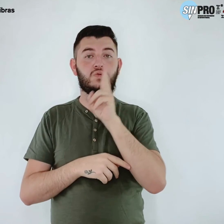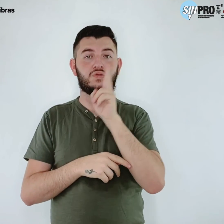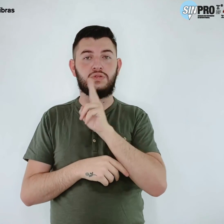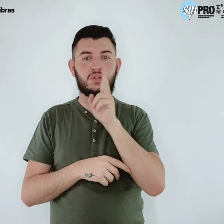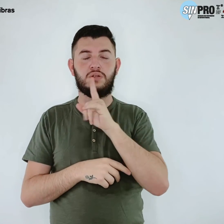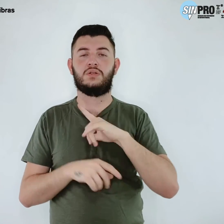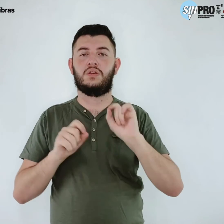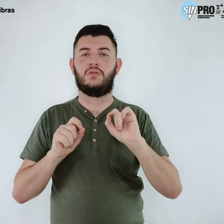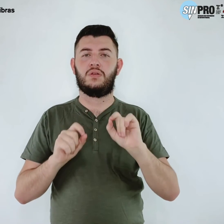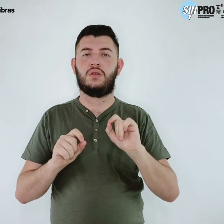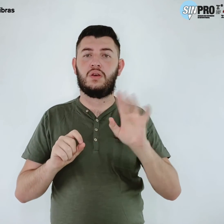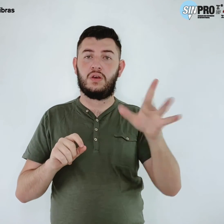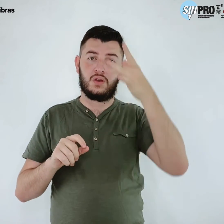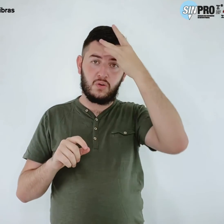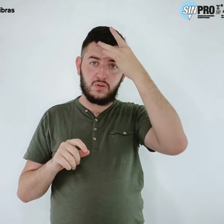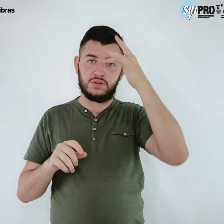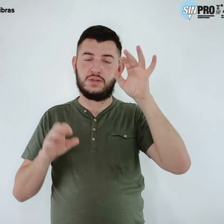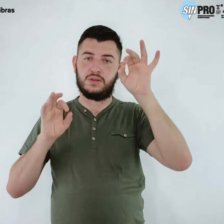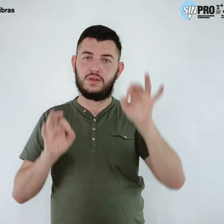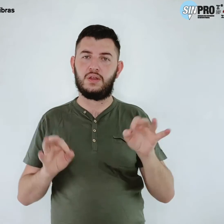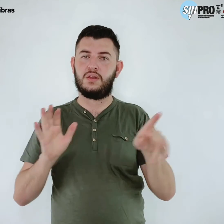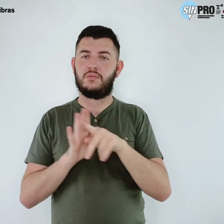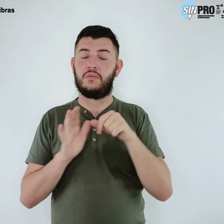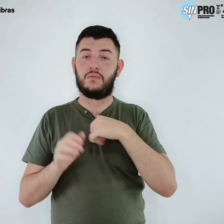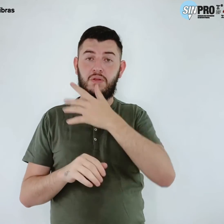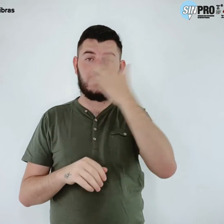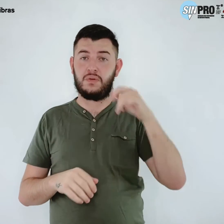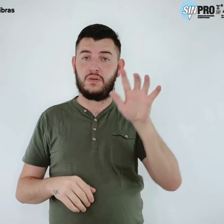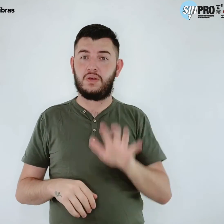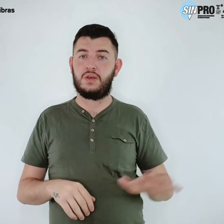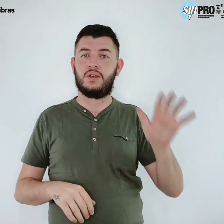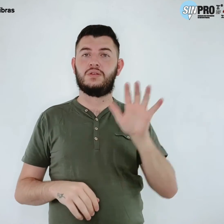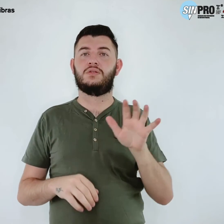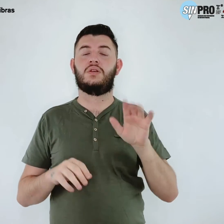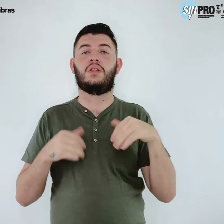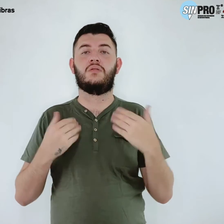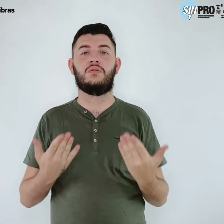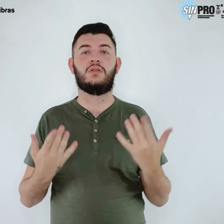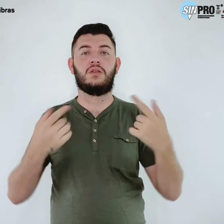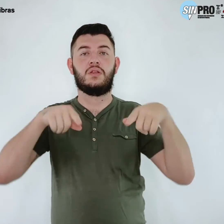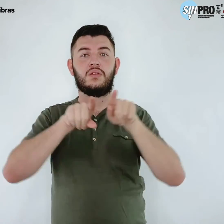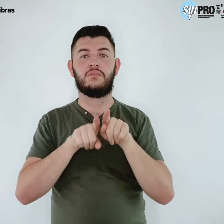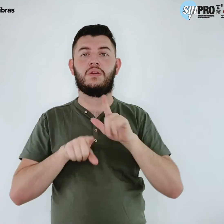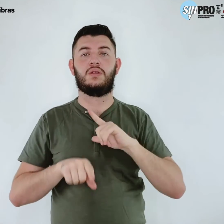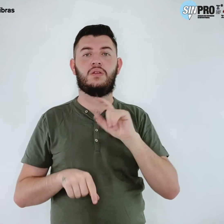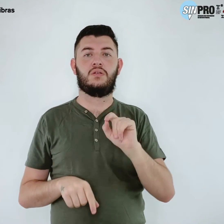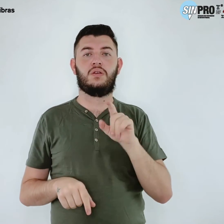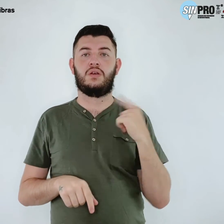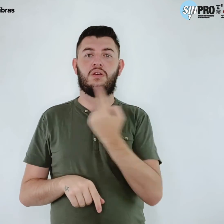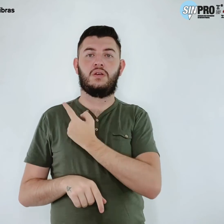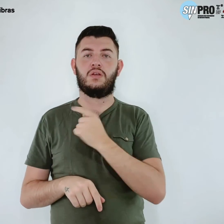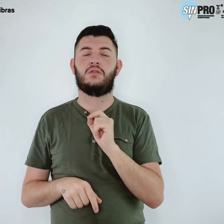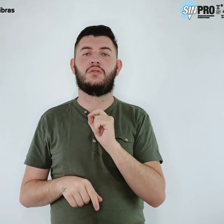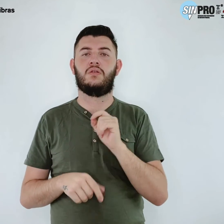e urgente uma tomada de consciência das pessoas em geral, mas também da nossa